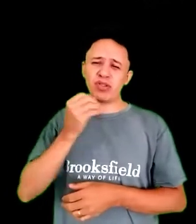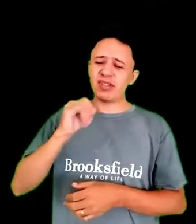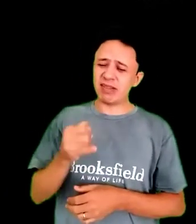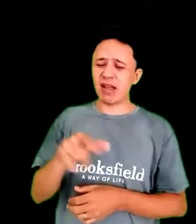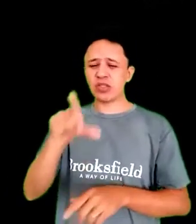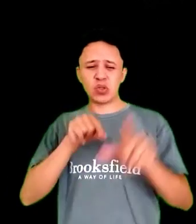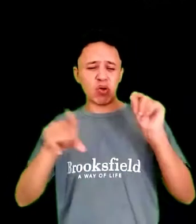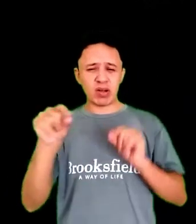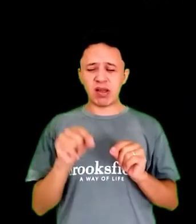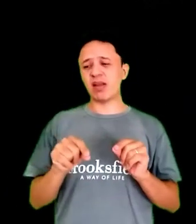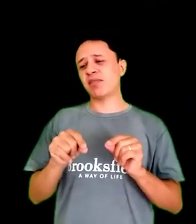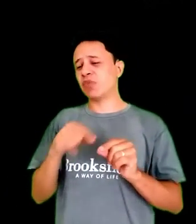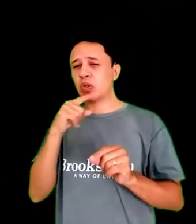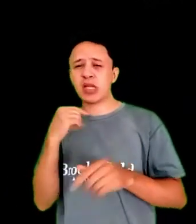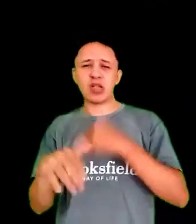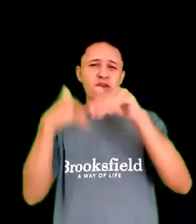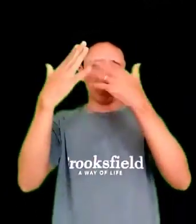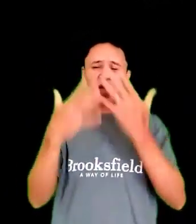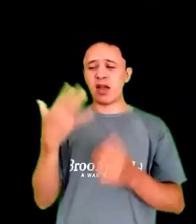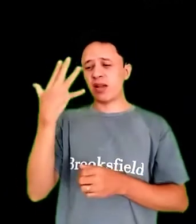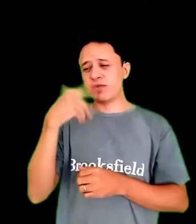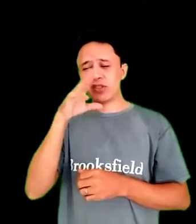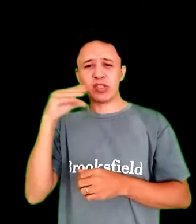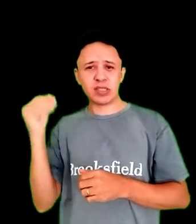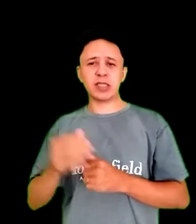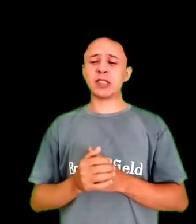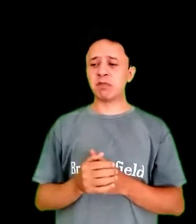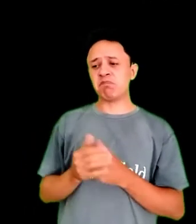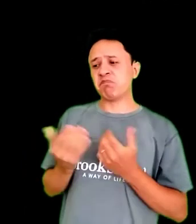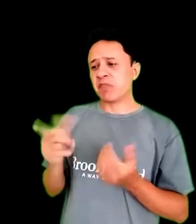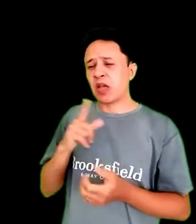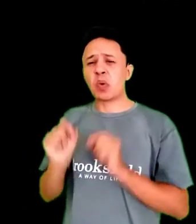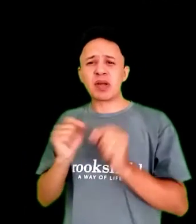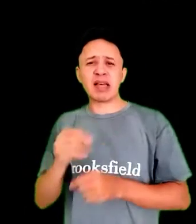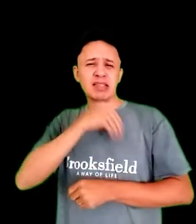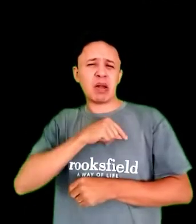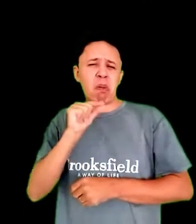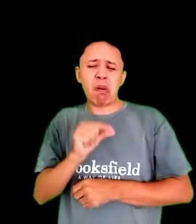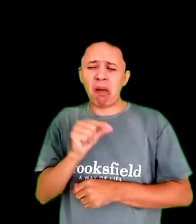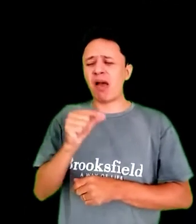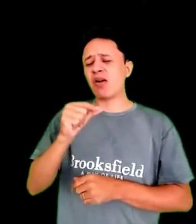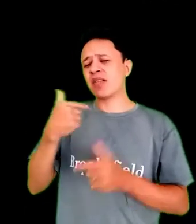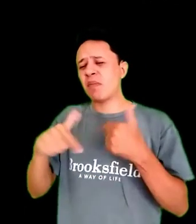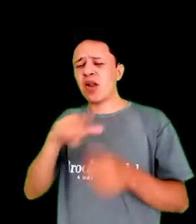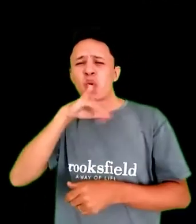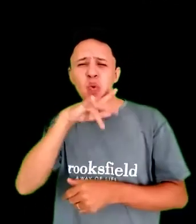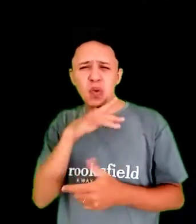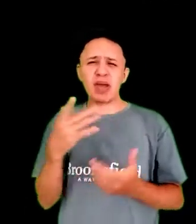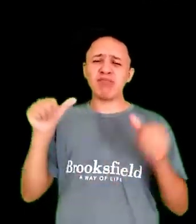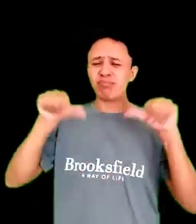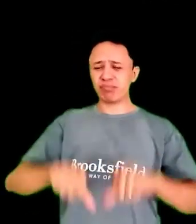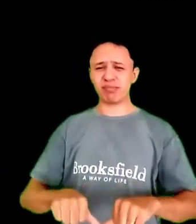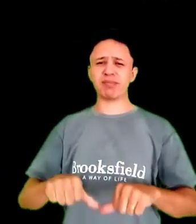poucas oportunidades de escolha e desenvolvimento na infância e adolescência, ficando sujeitos a menores salários e vulneráveis a empregos